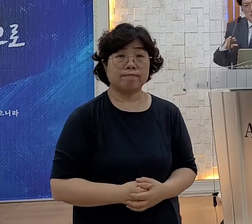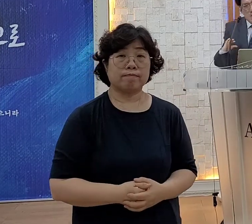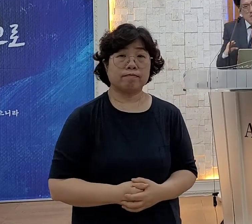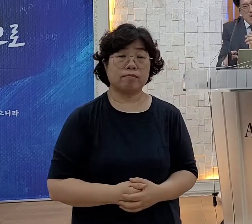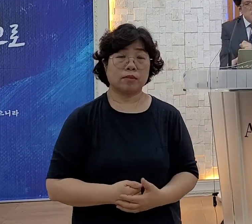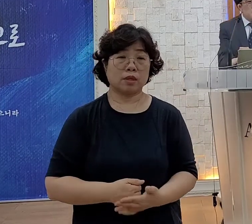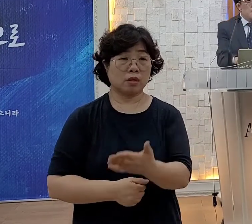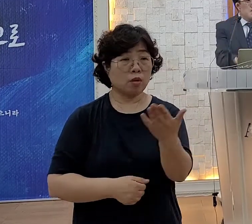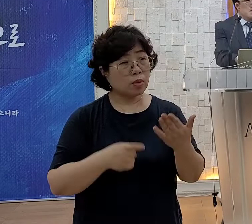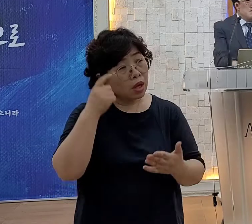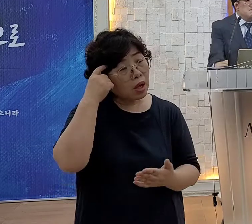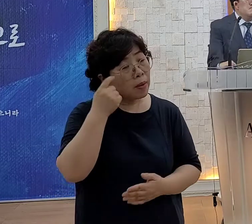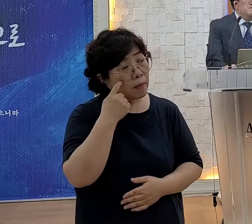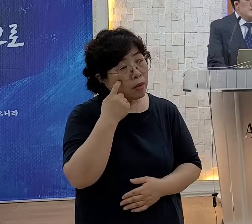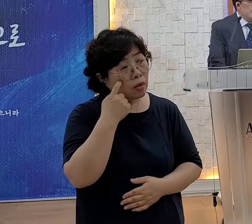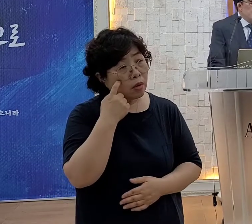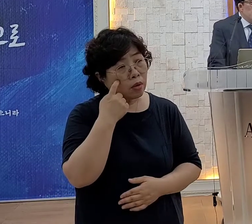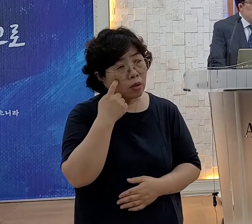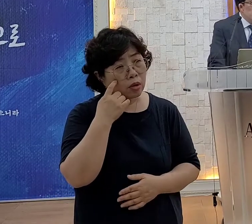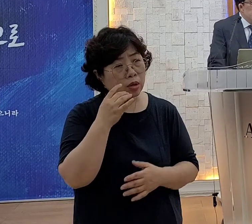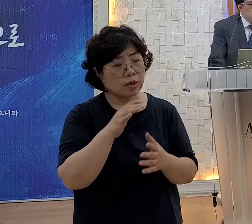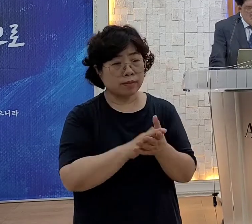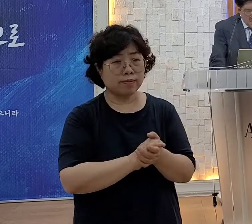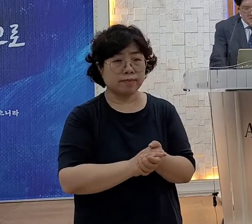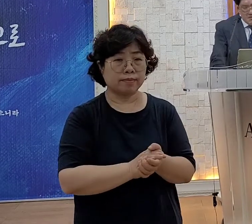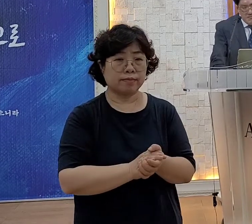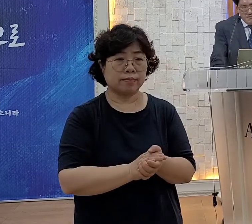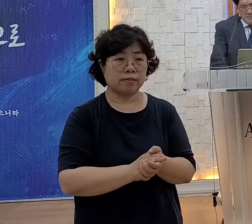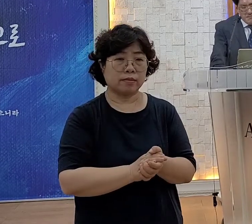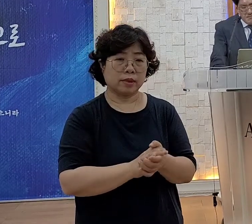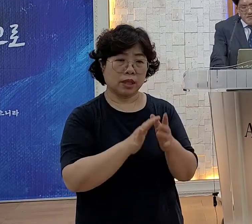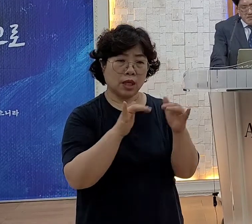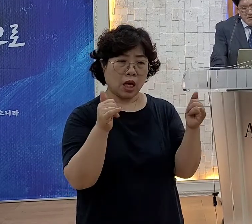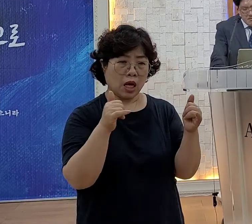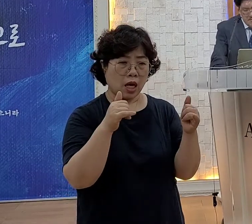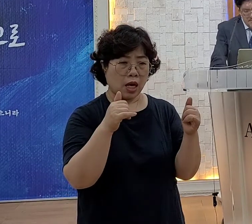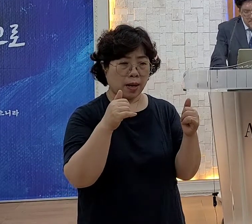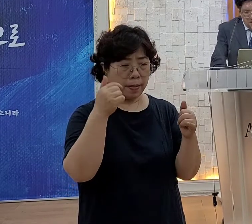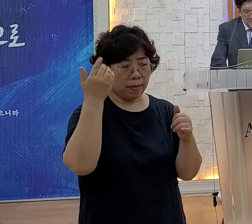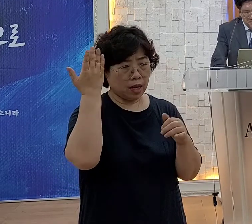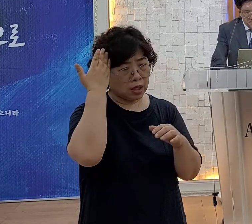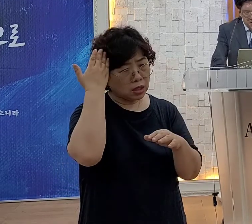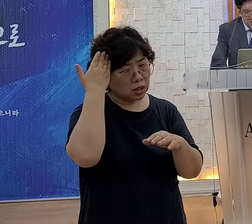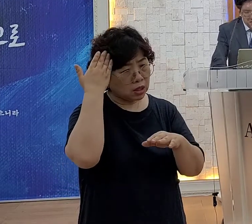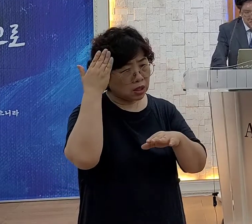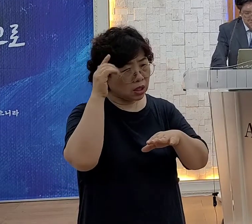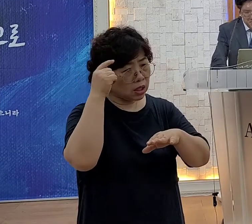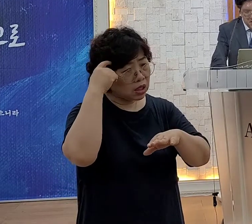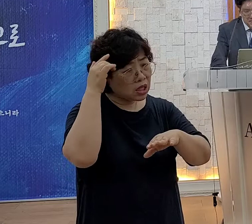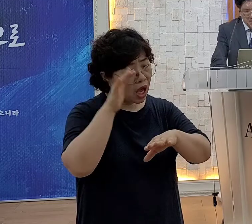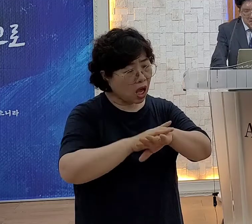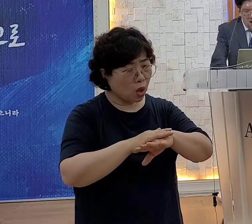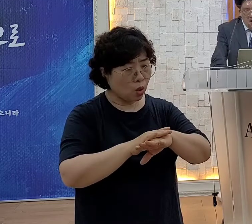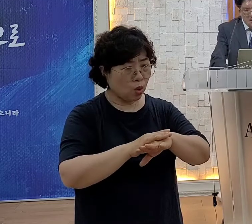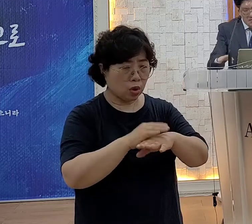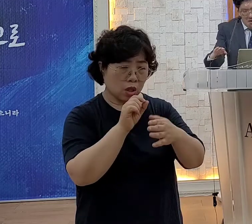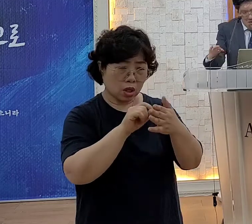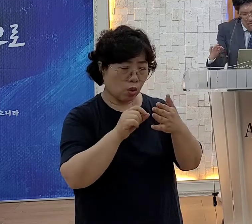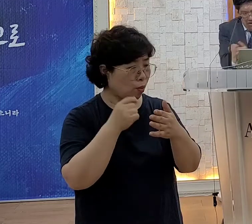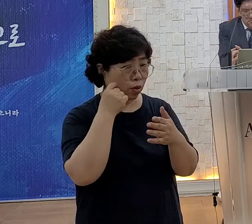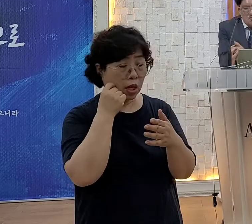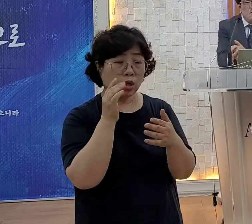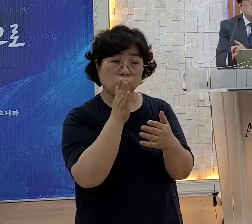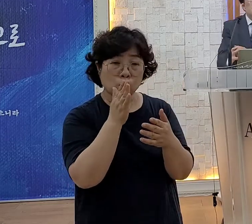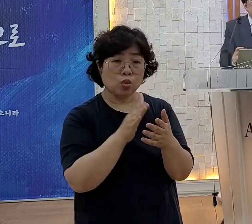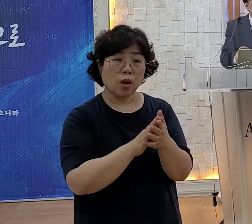이게 정말 이 인간이 쓸 수 없는 책이라는 것을 깨닫게 됩니다. 그래서 앞으로 태어날 모든 사람까지 다